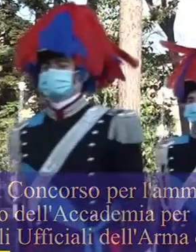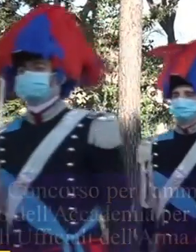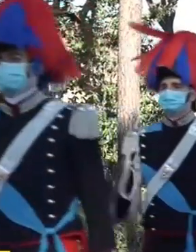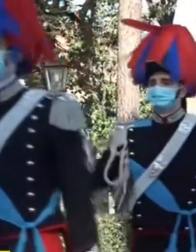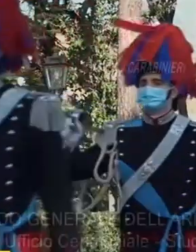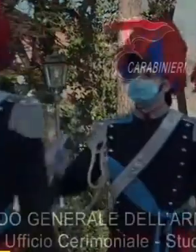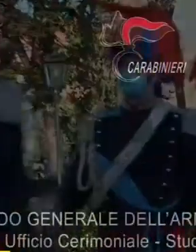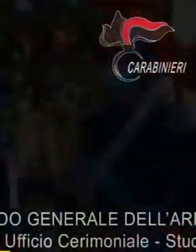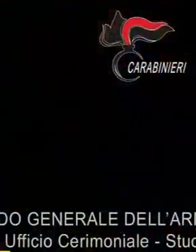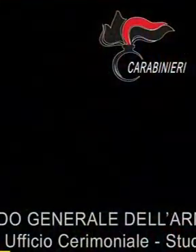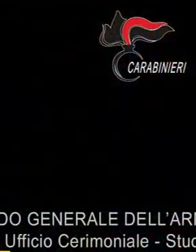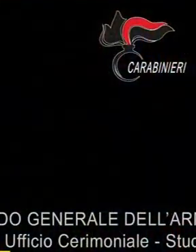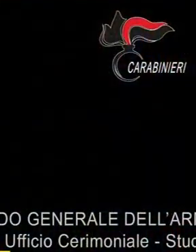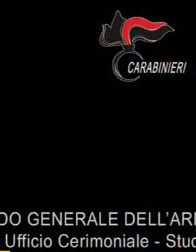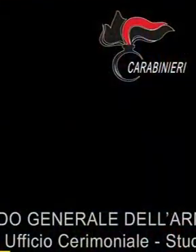www.carabinieri.it.